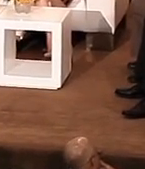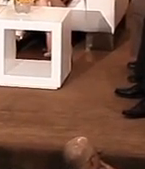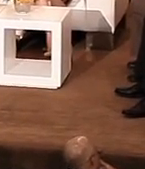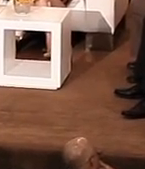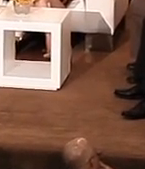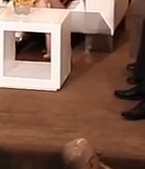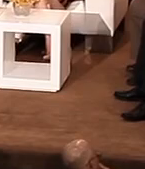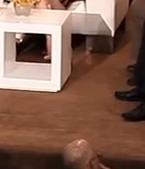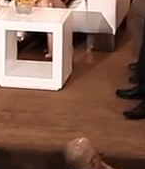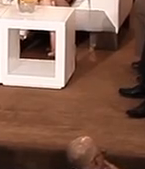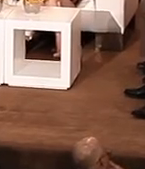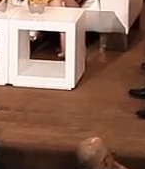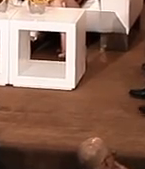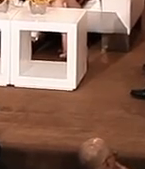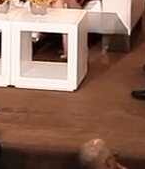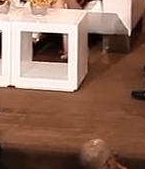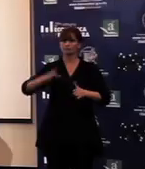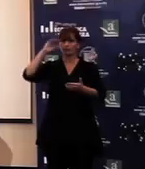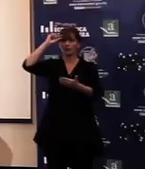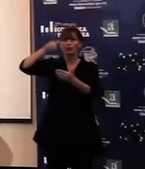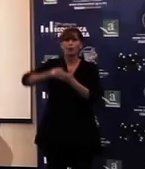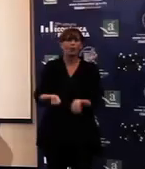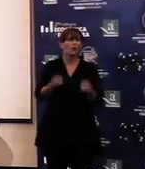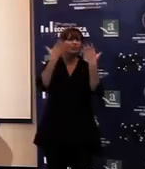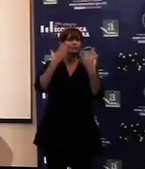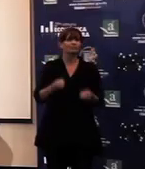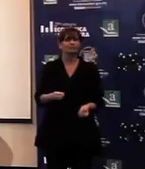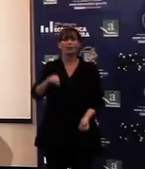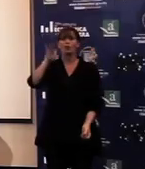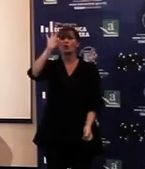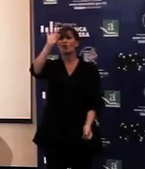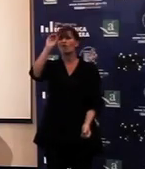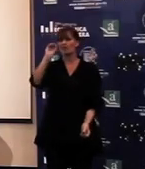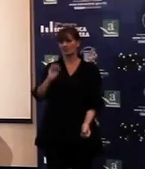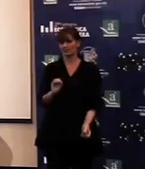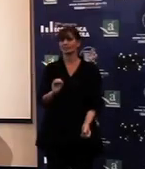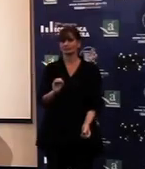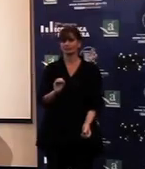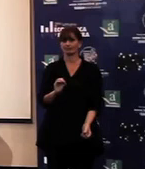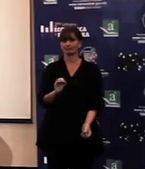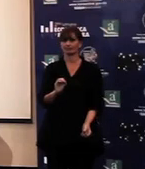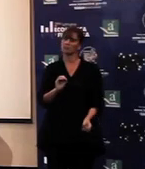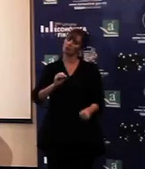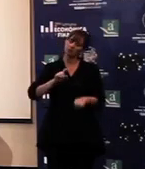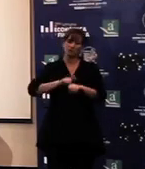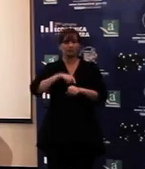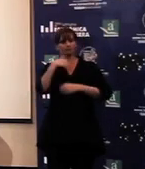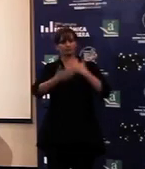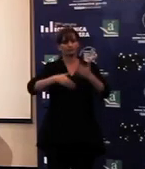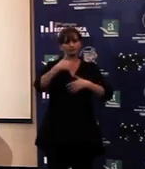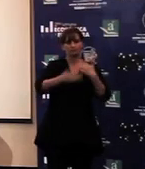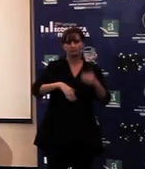pasado. En lo que está ese proceso, viene una de las instituciones de vanguardia de este país, que ha logrado